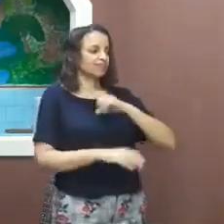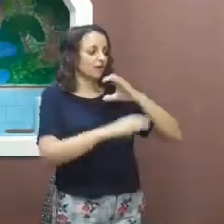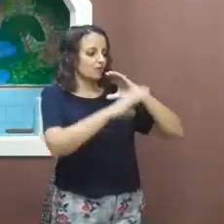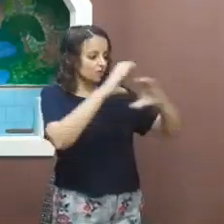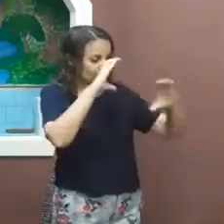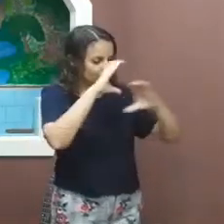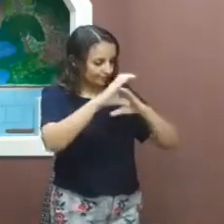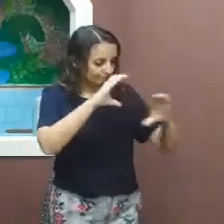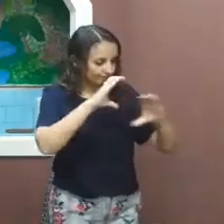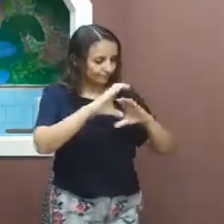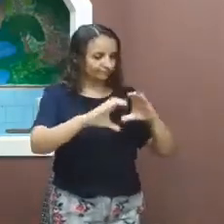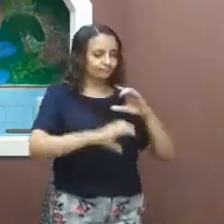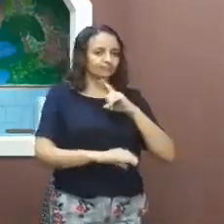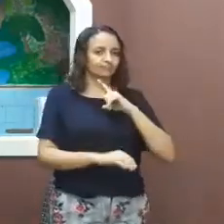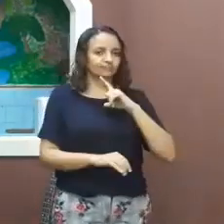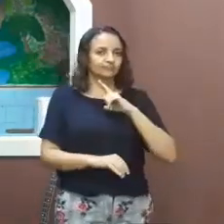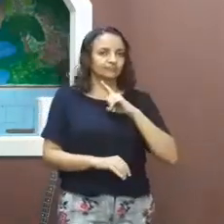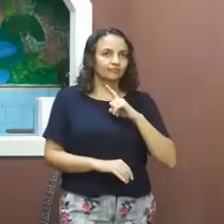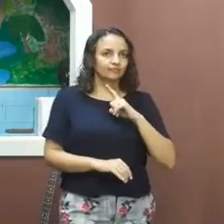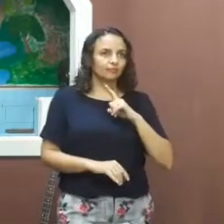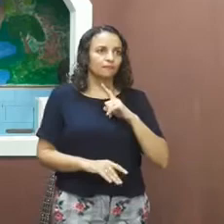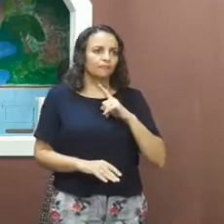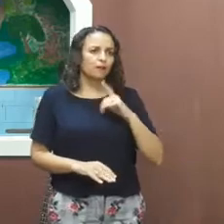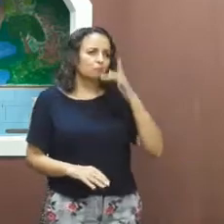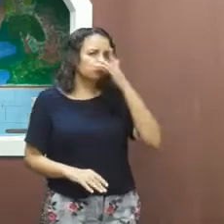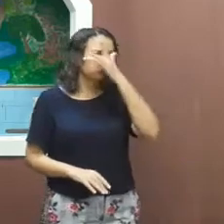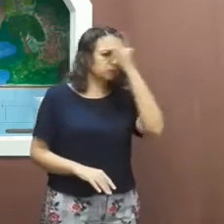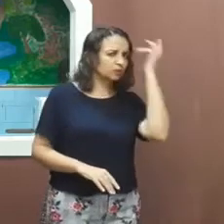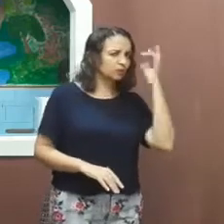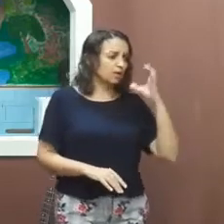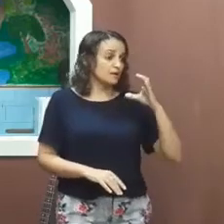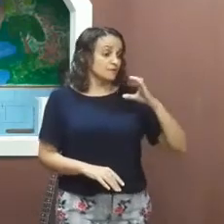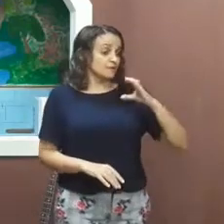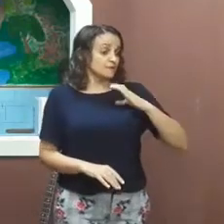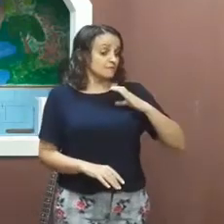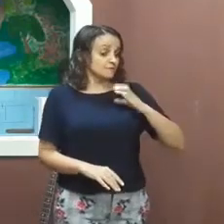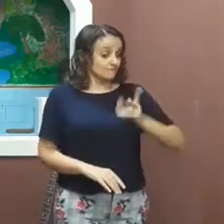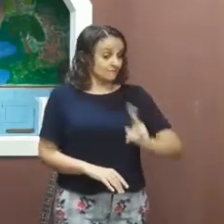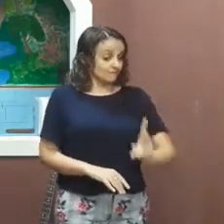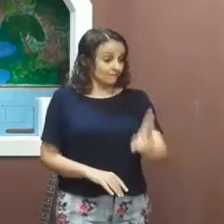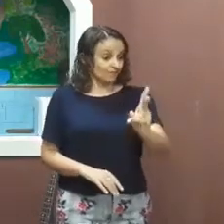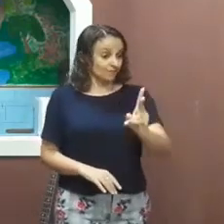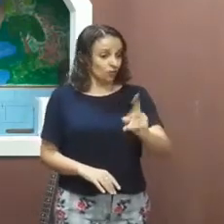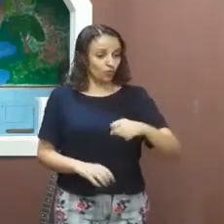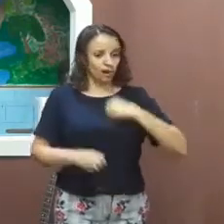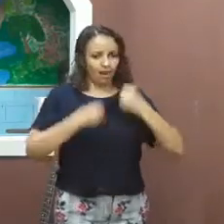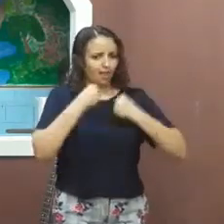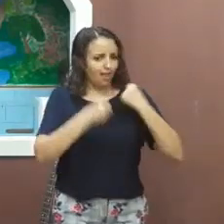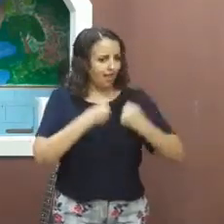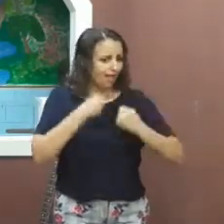existe própria disso aí, os camaradas ricos, eles não param de correr atrás de dinheiro.